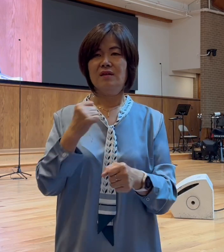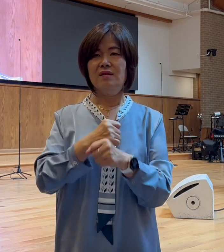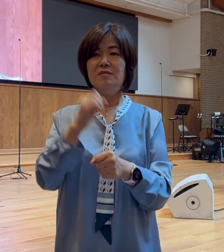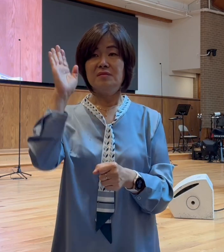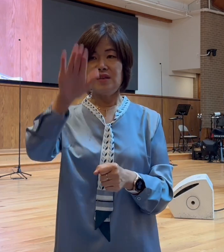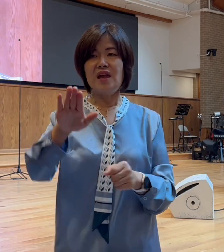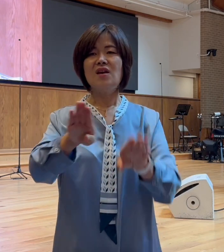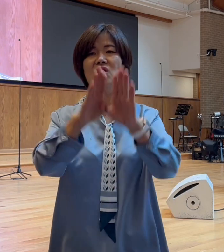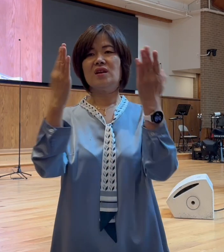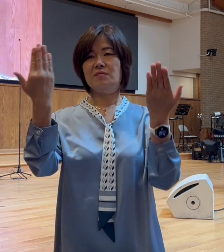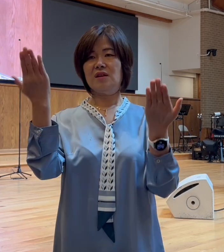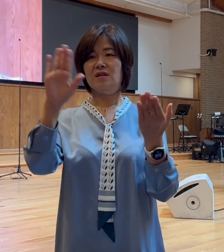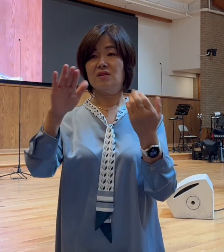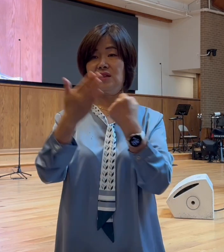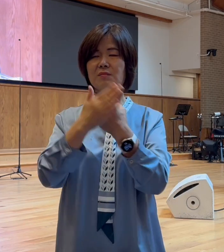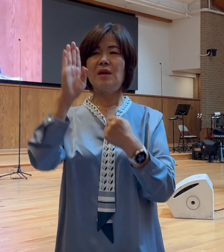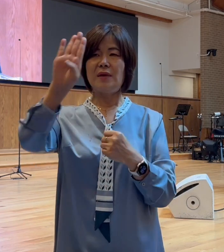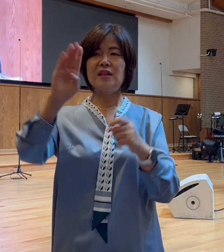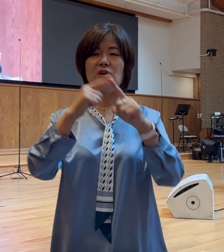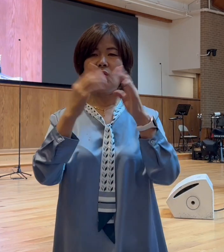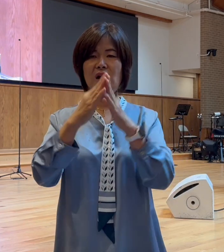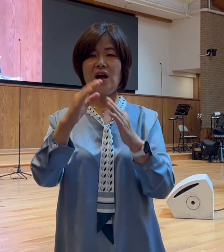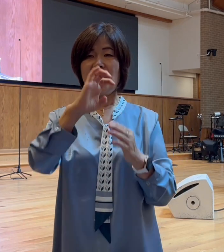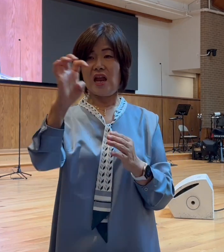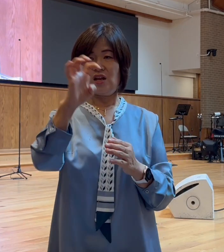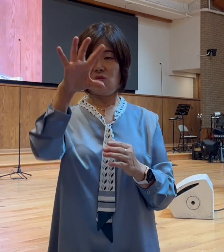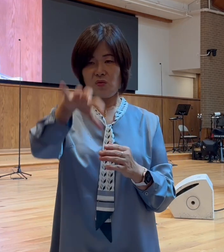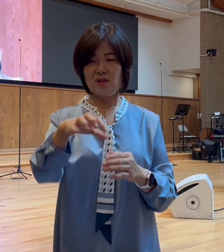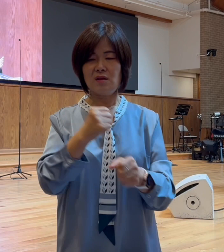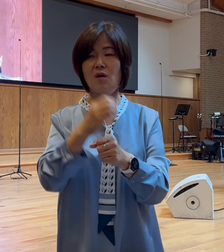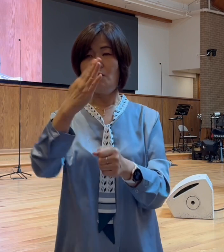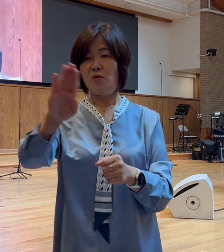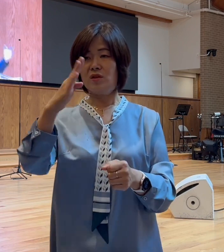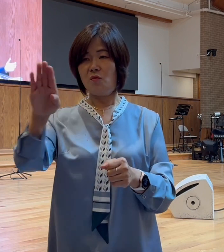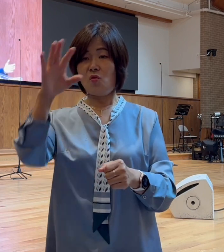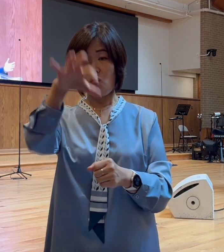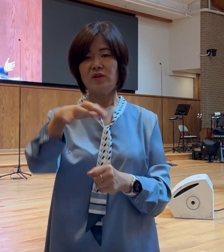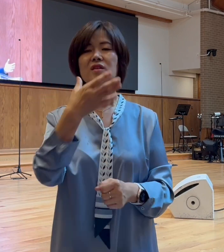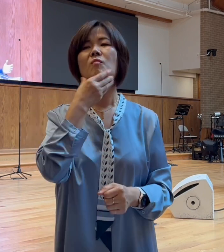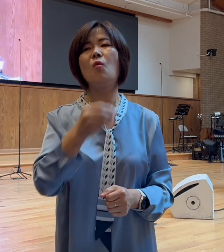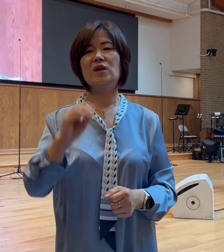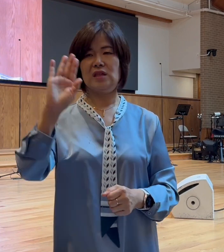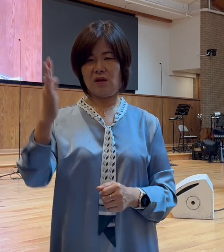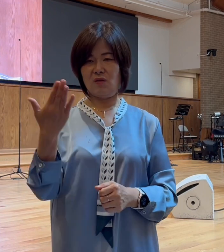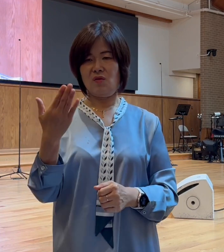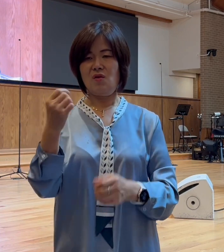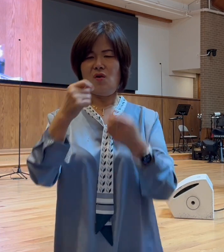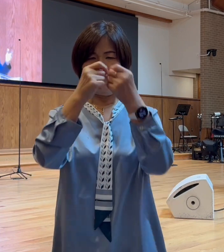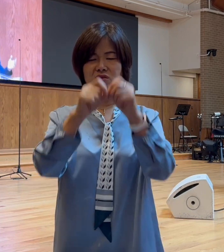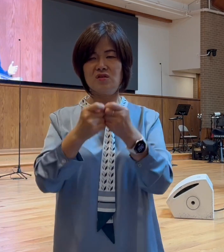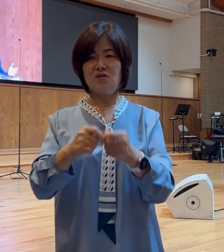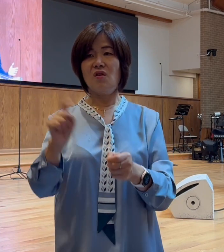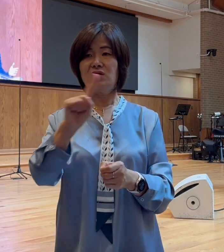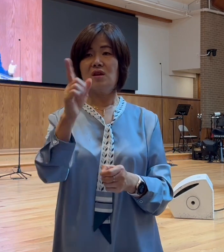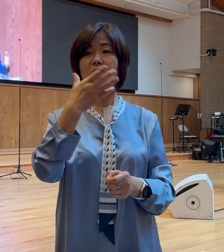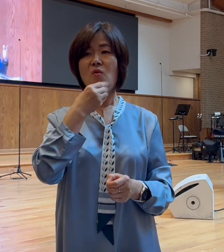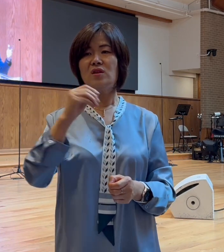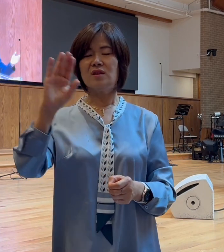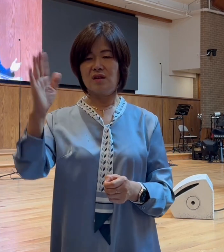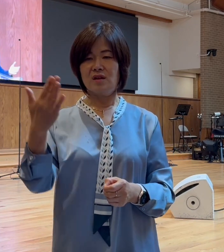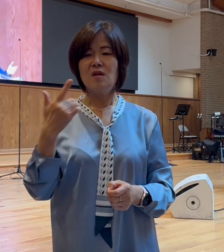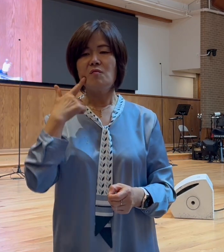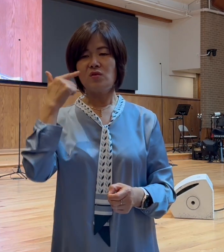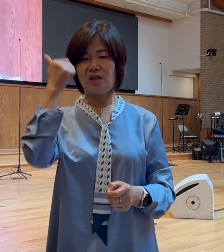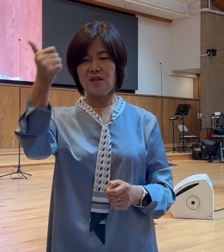때문에 베델교회는 엘리쿠트 시티나 볼티모어에 복이 되어야 되는 거죠. 그럼 구체적으로 어떻게 복이 되어야 되느냐? 백 목사님이